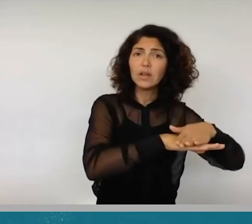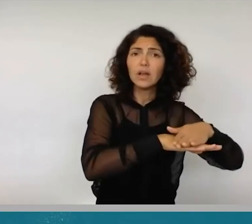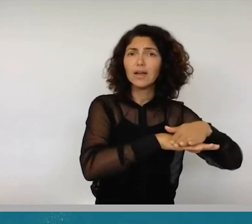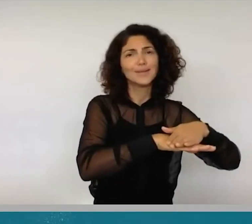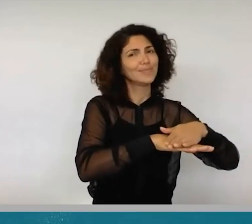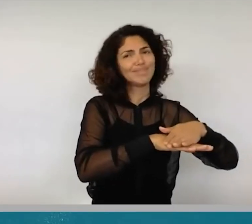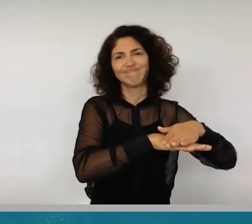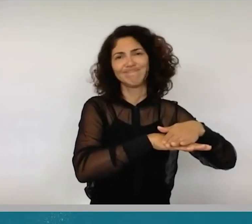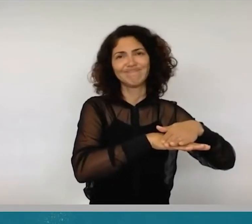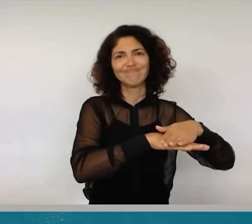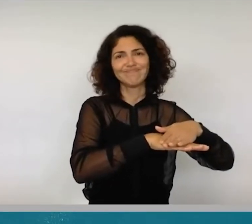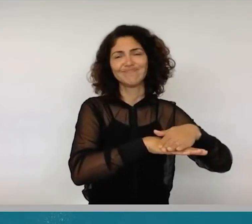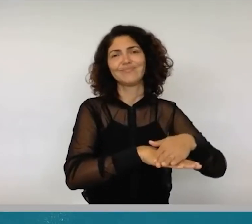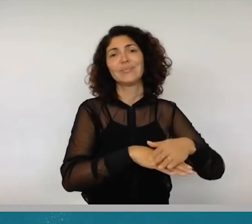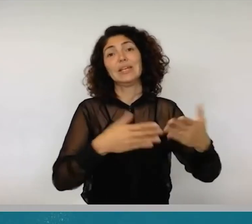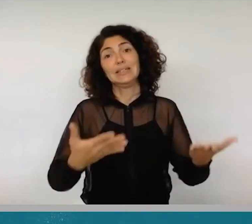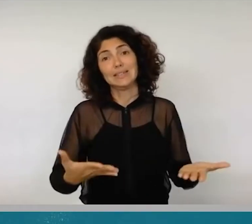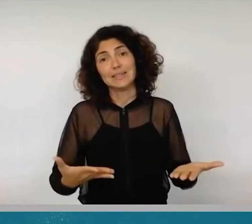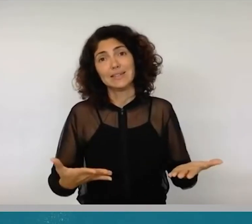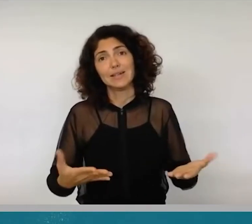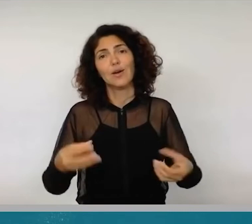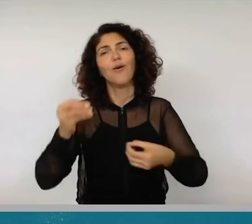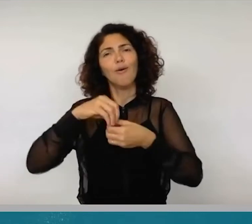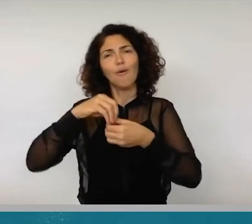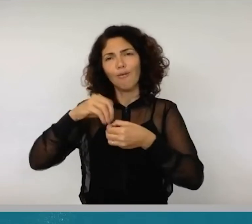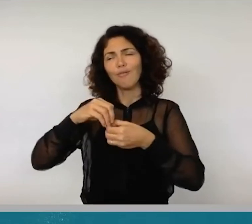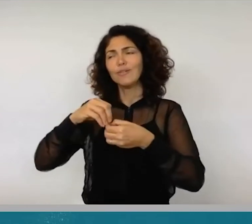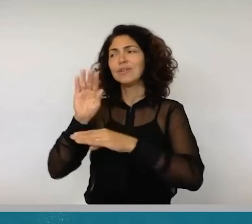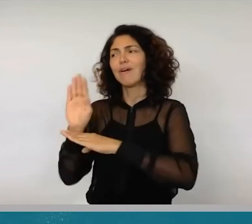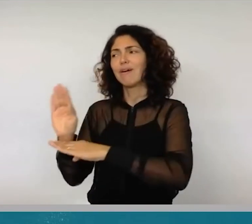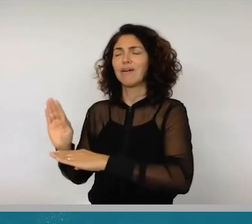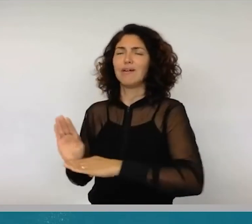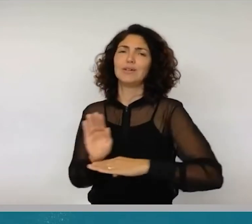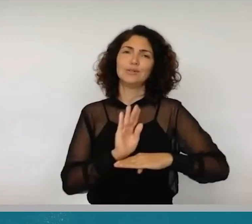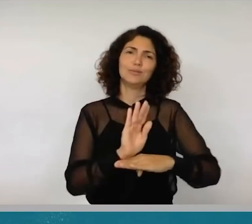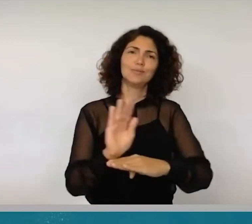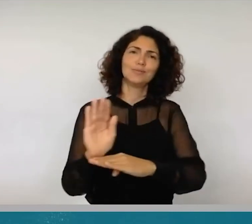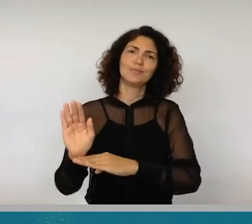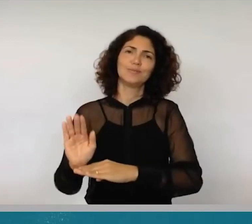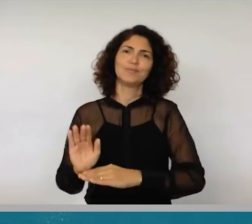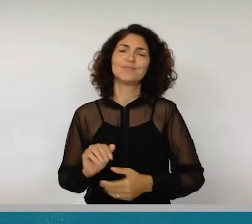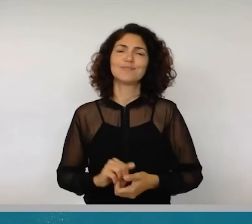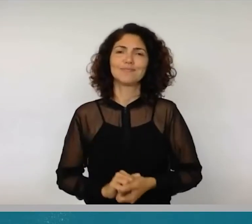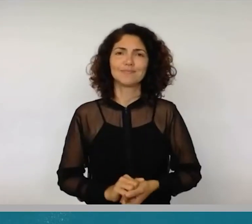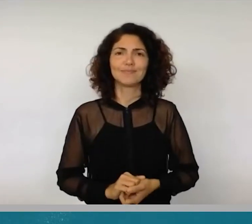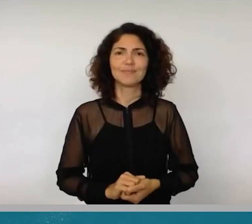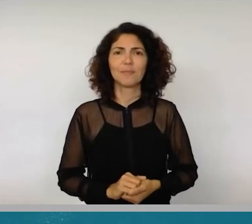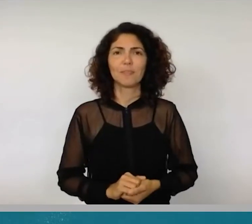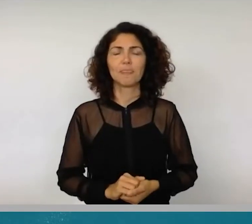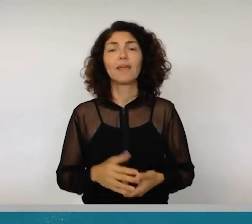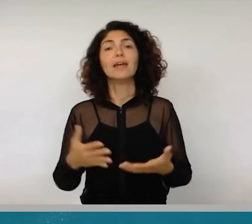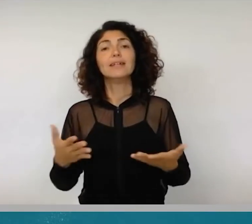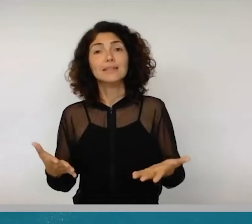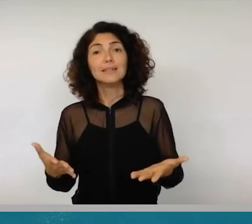a lâmpada do corpo, olha que essa questão de lâmpada, eu também nunca tinha entendido,